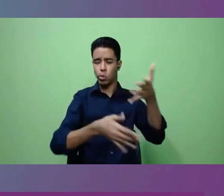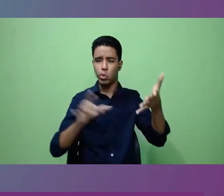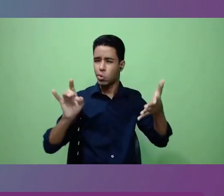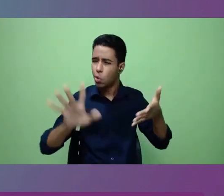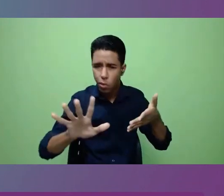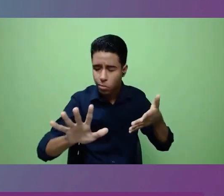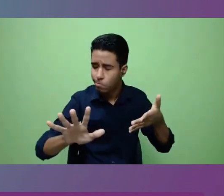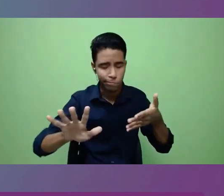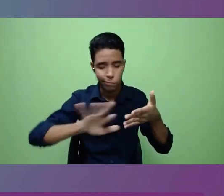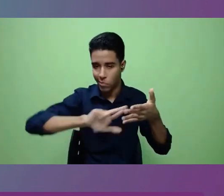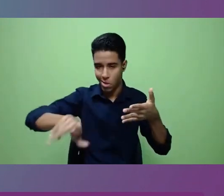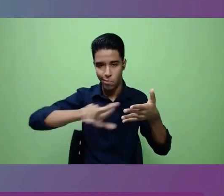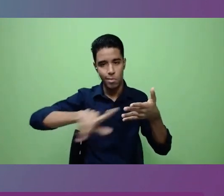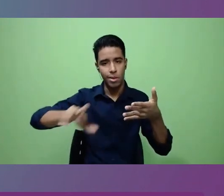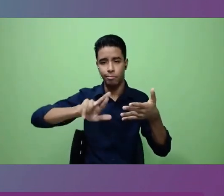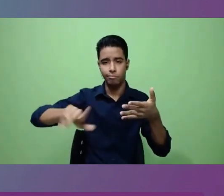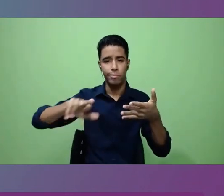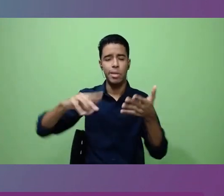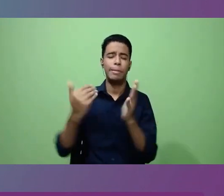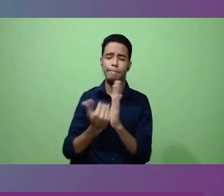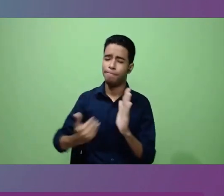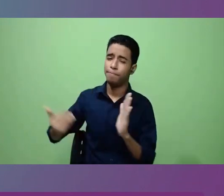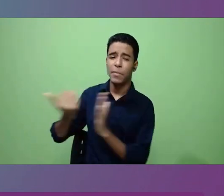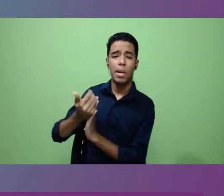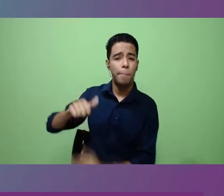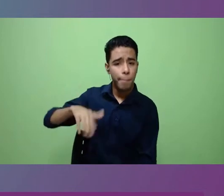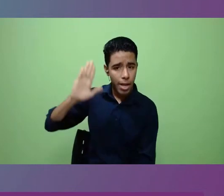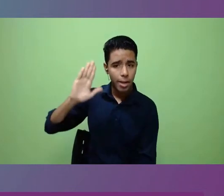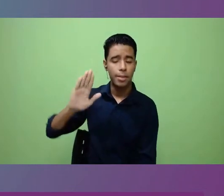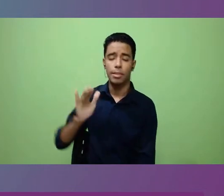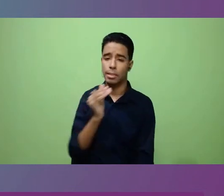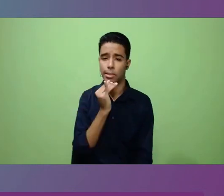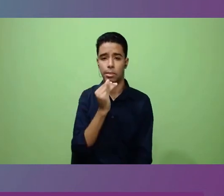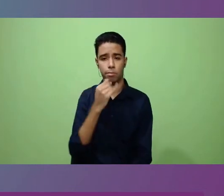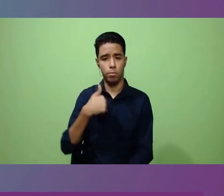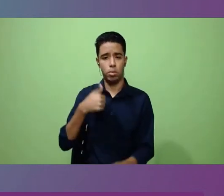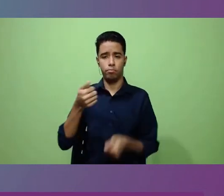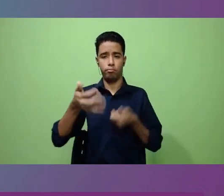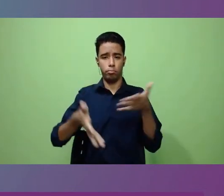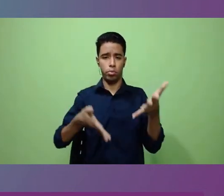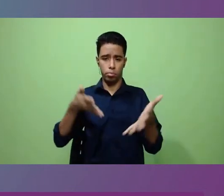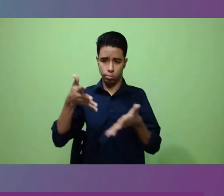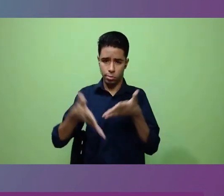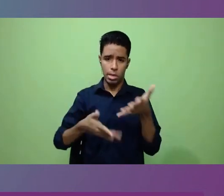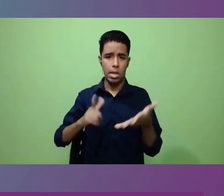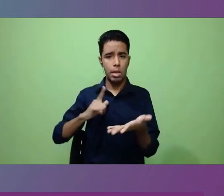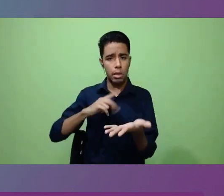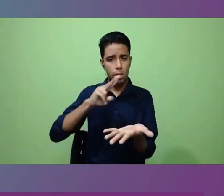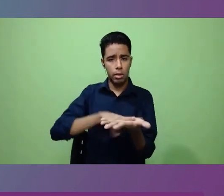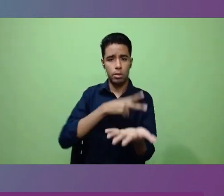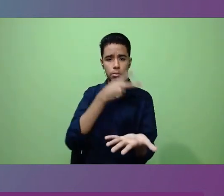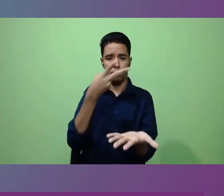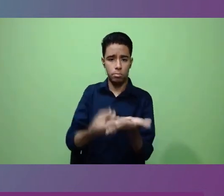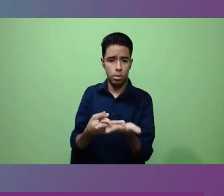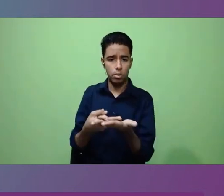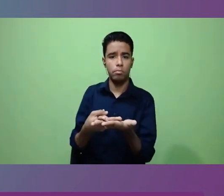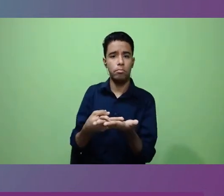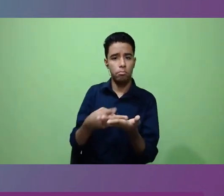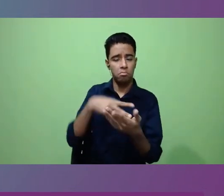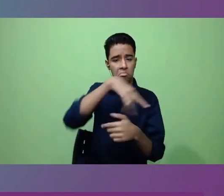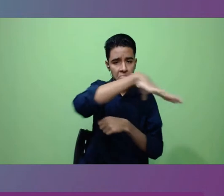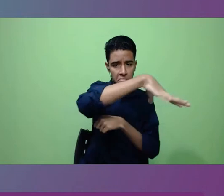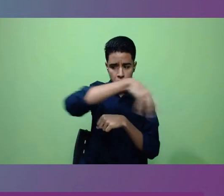uma interpretação, uma tradução, quando nós estamos numa atividade que é chamada translativa, o que é